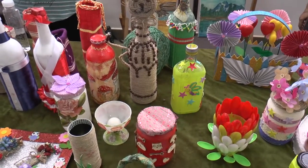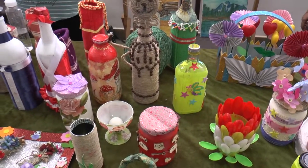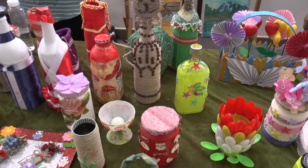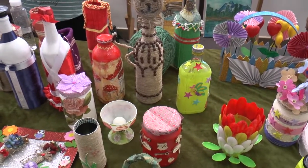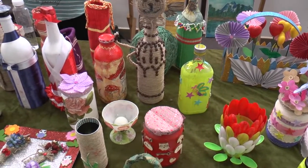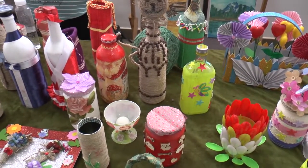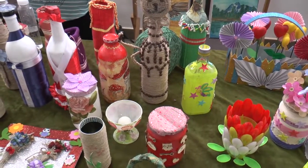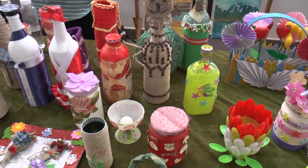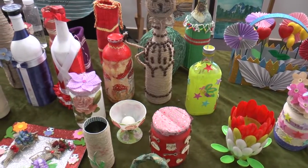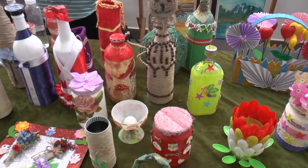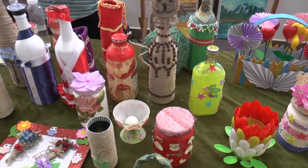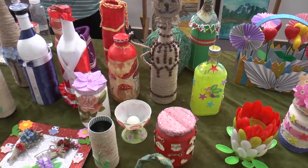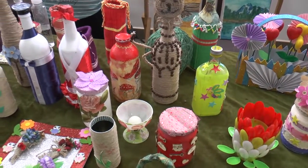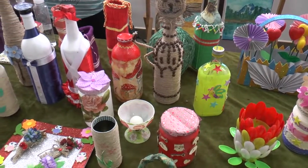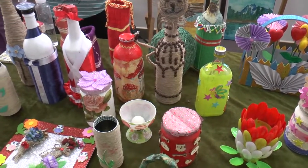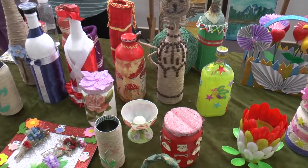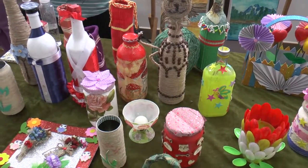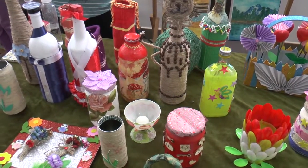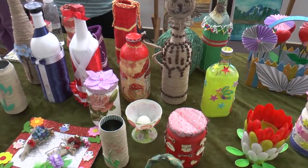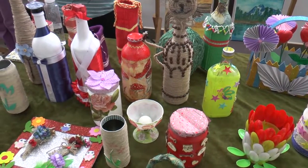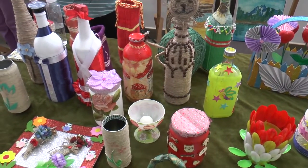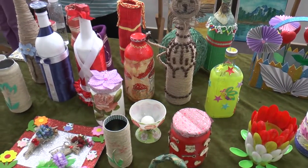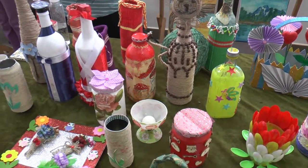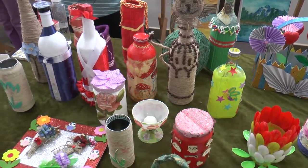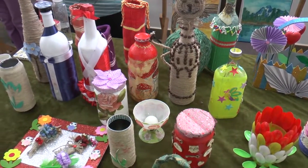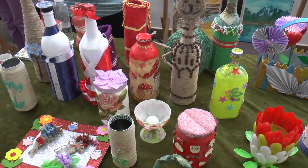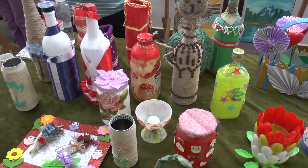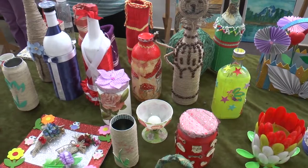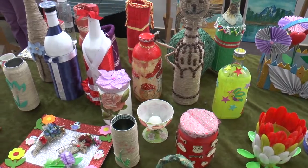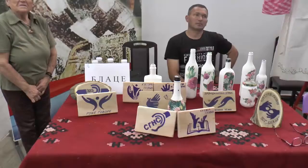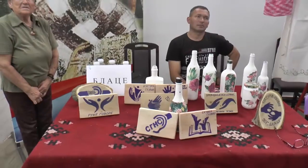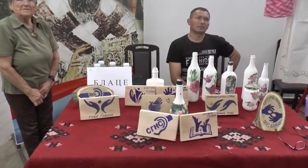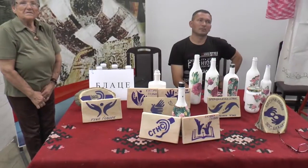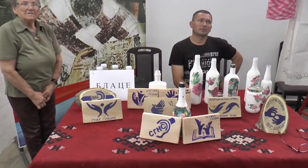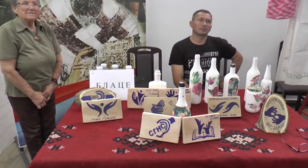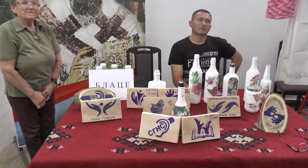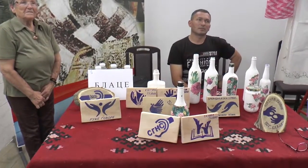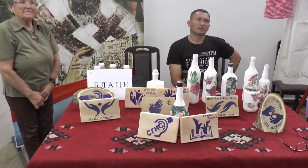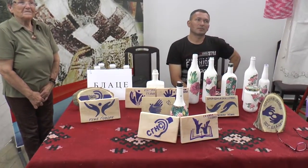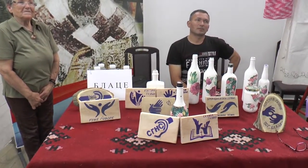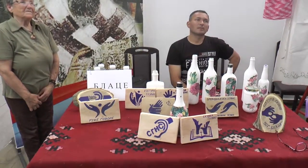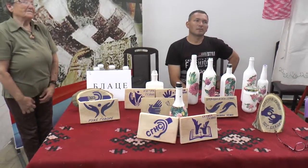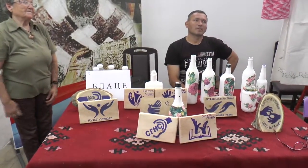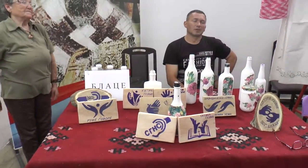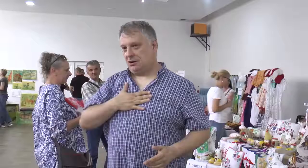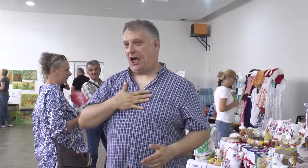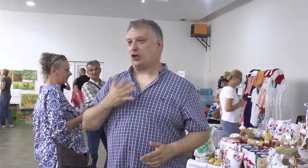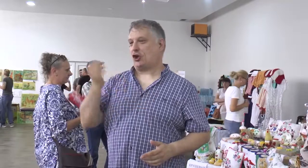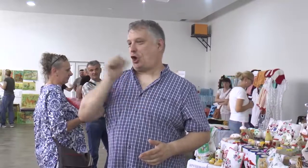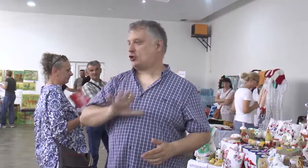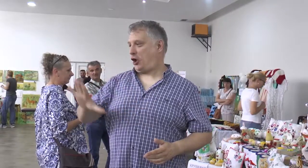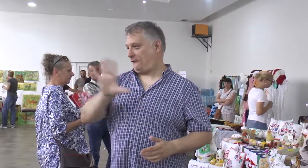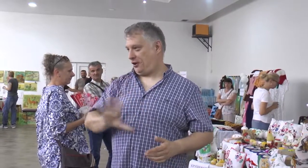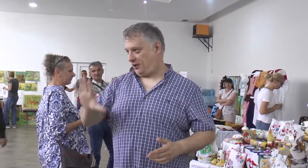nas, treba upoznati kako gluvi rade, da upoznaju umetnost gluvih. Želimo da pokažemo svima u